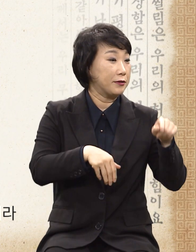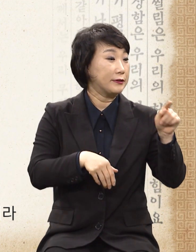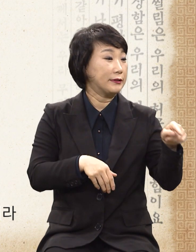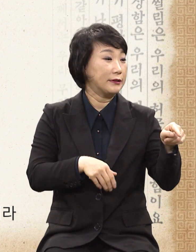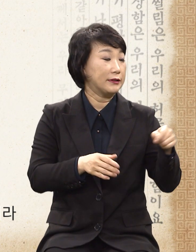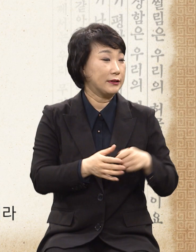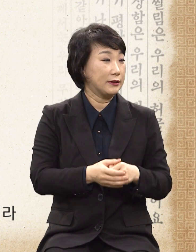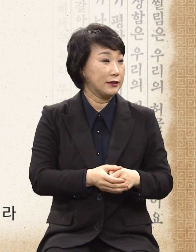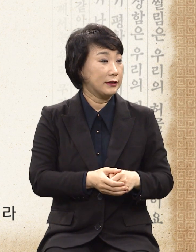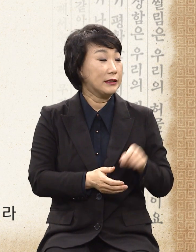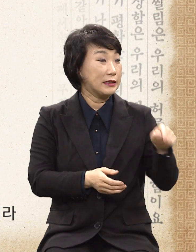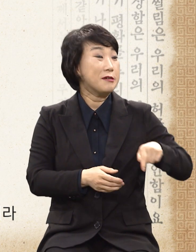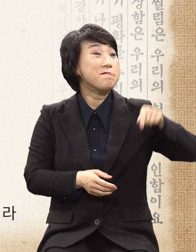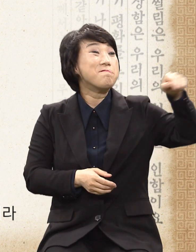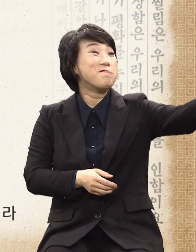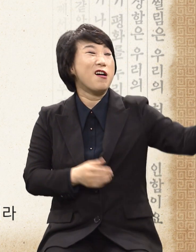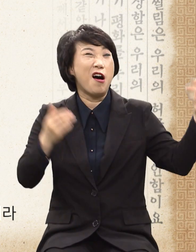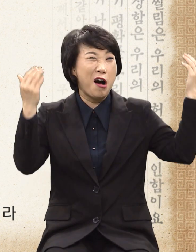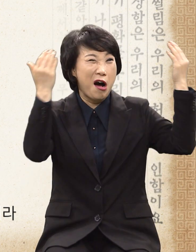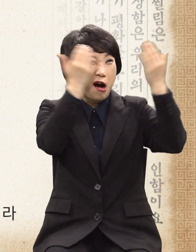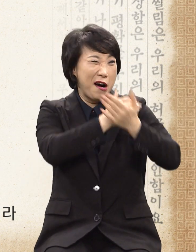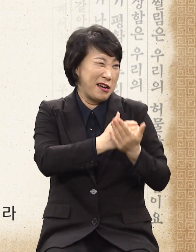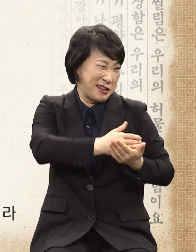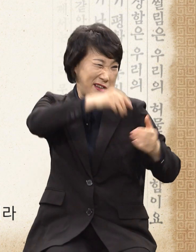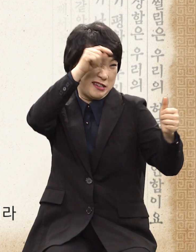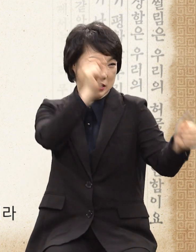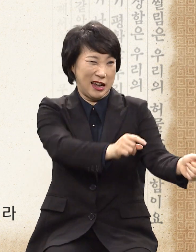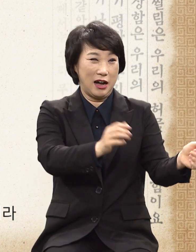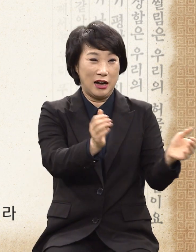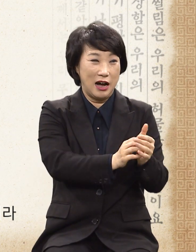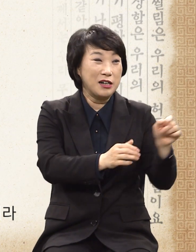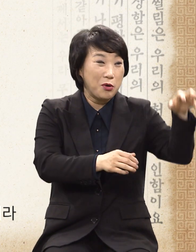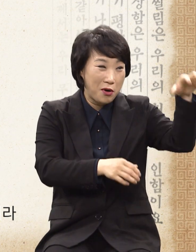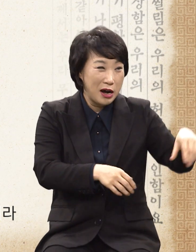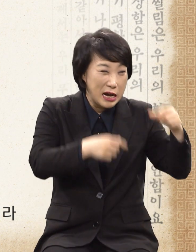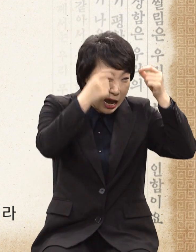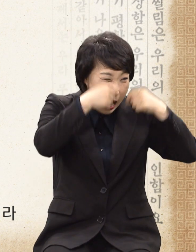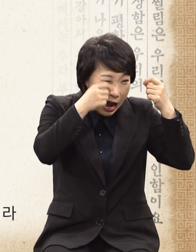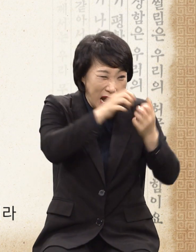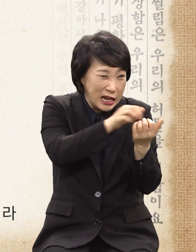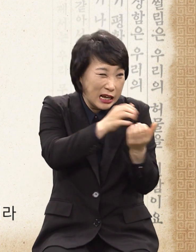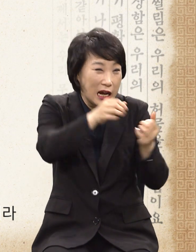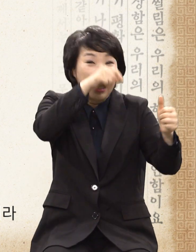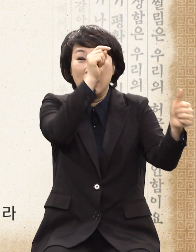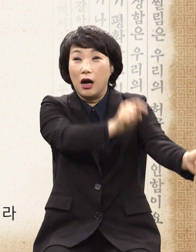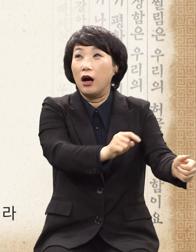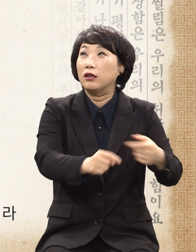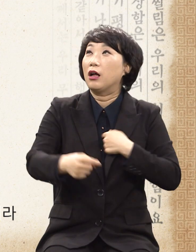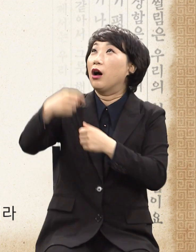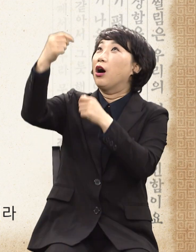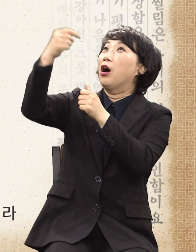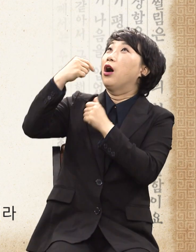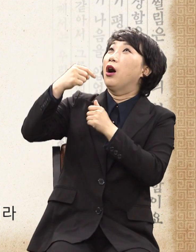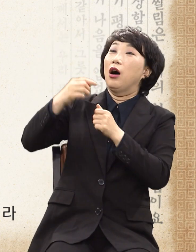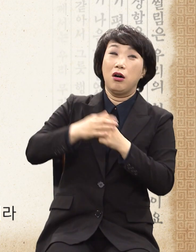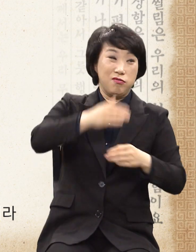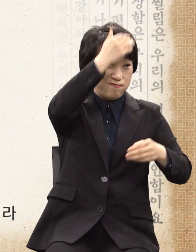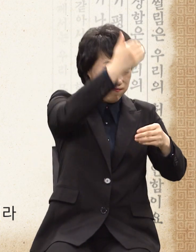종아, 저놈을 바깥 어두운 곳에 내어 쫓아 슬피 흘며 이를 갈미 끼하라. 문